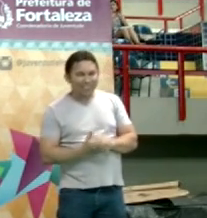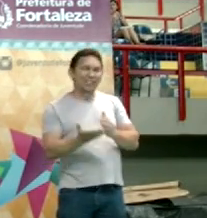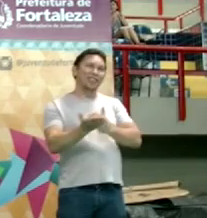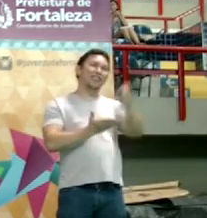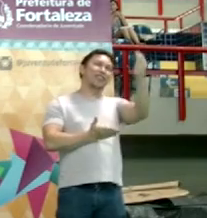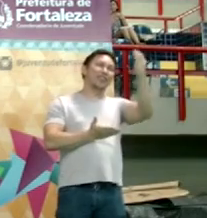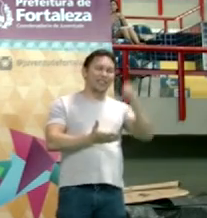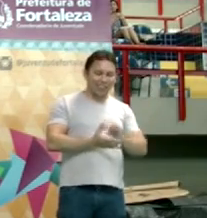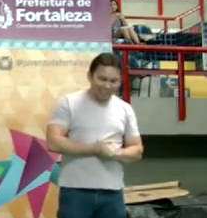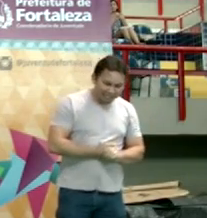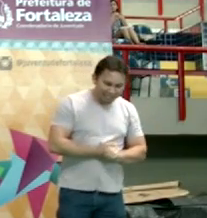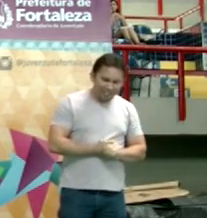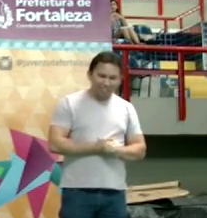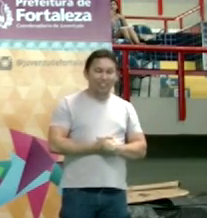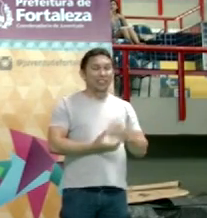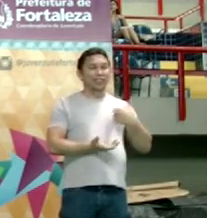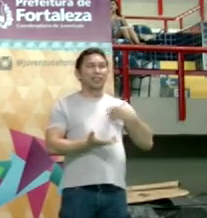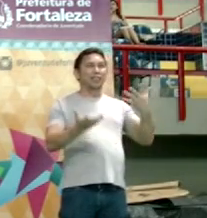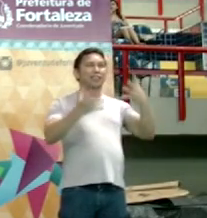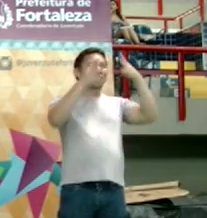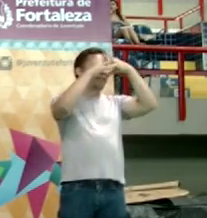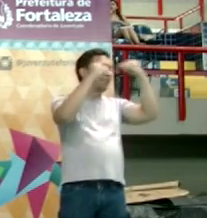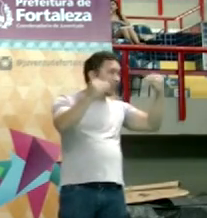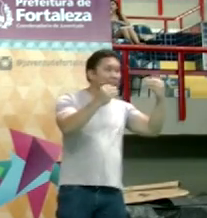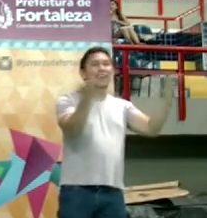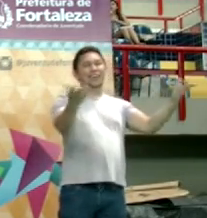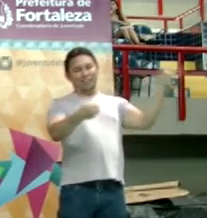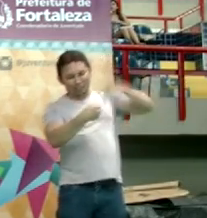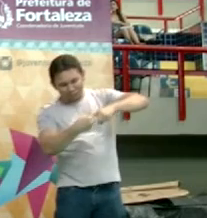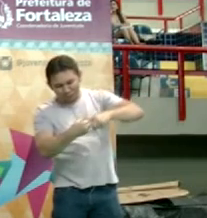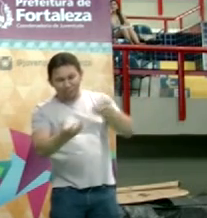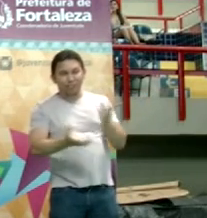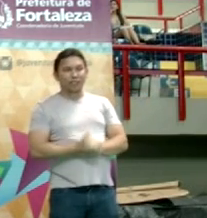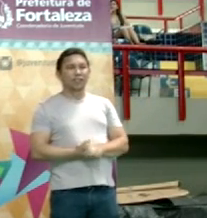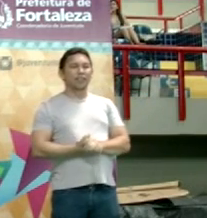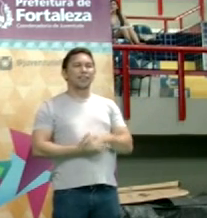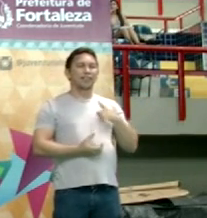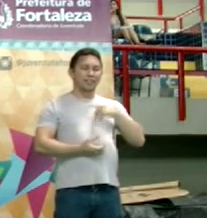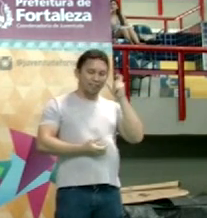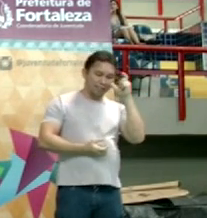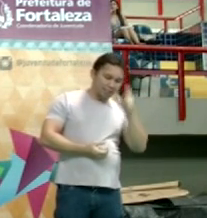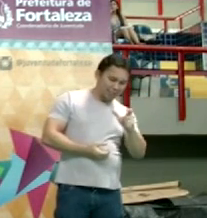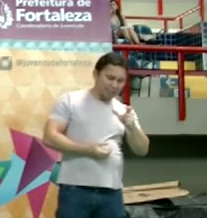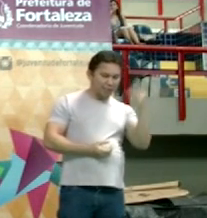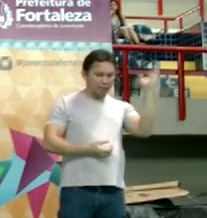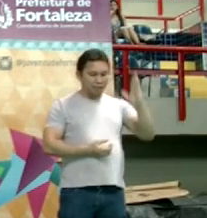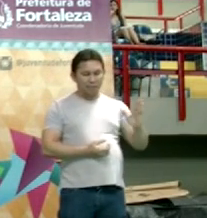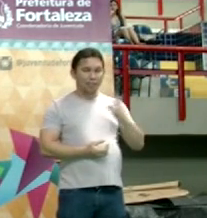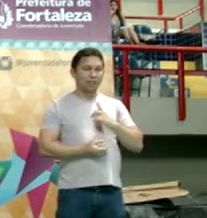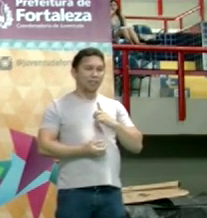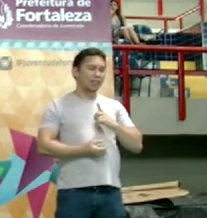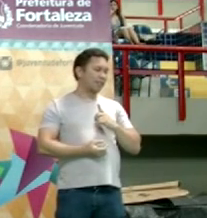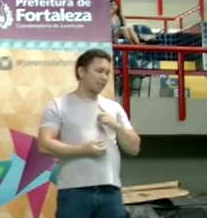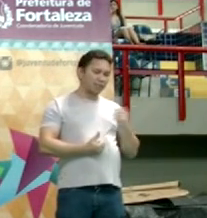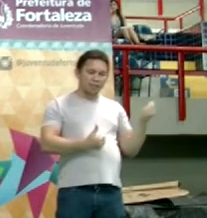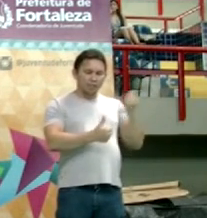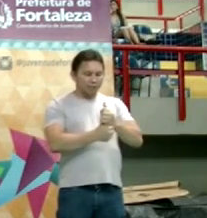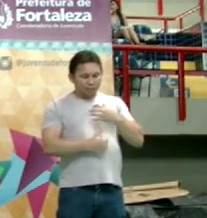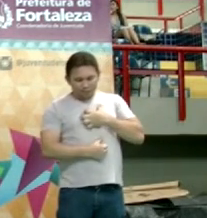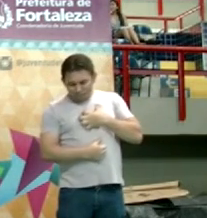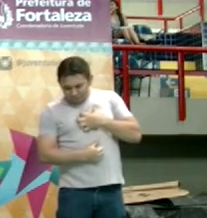certo. Então vamos lá. Me perdi, tá aqui. atraiu para o Brasil, deu lugar